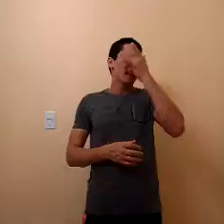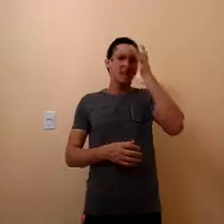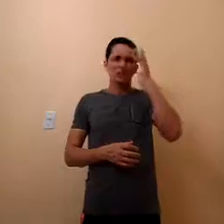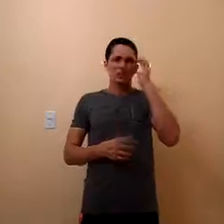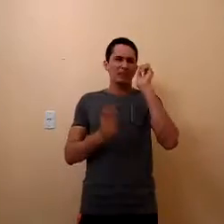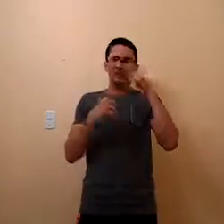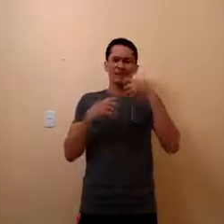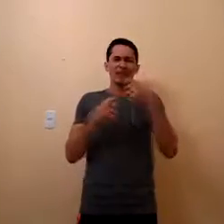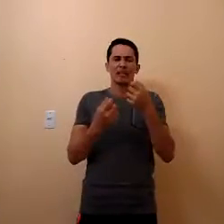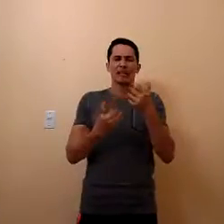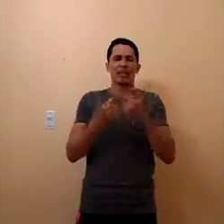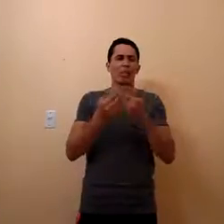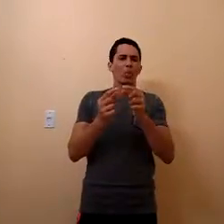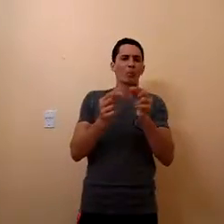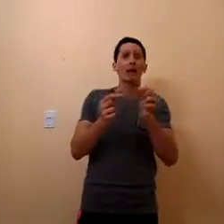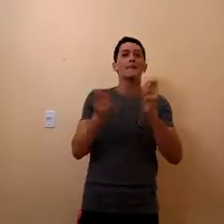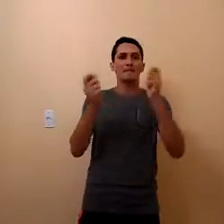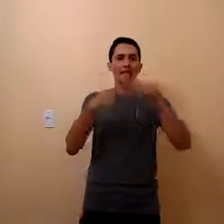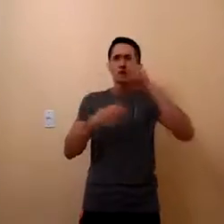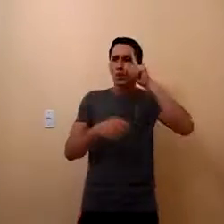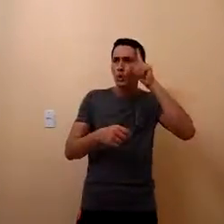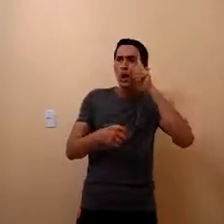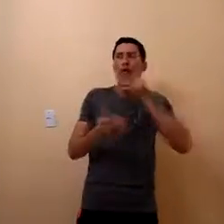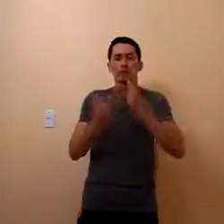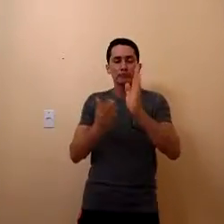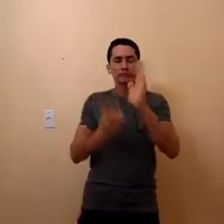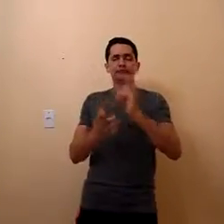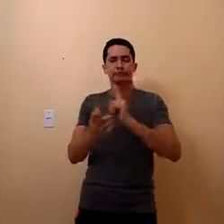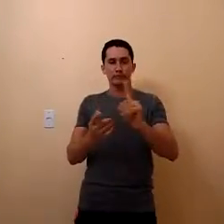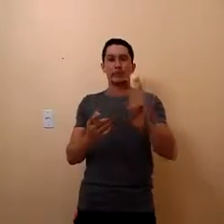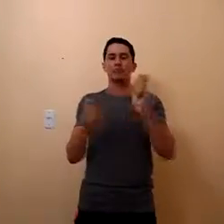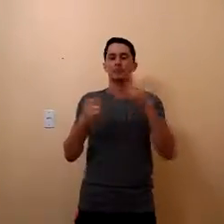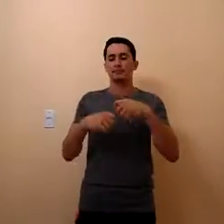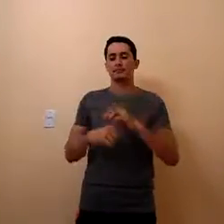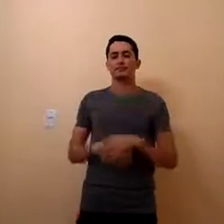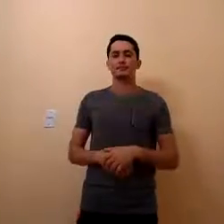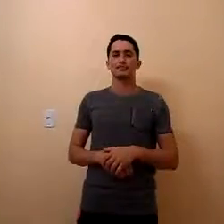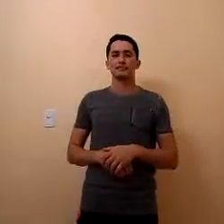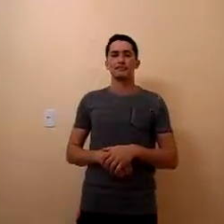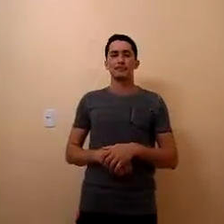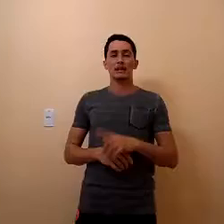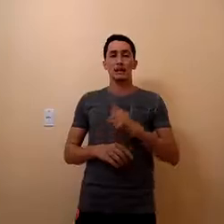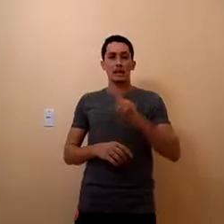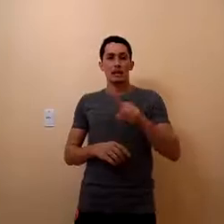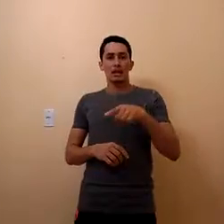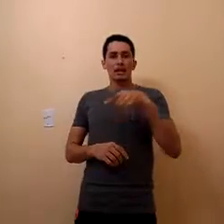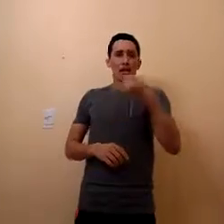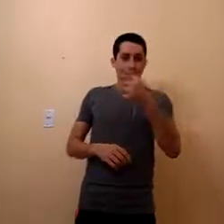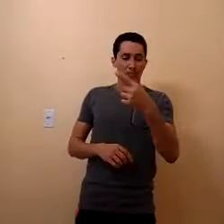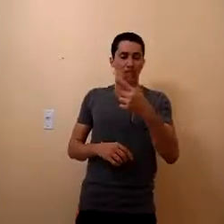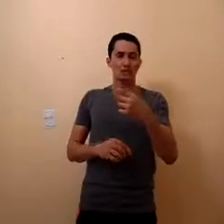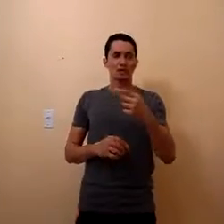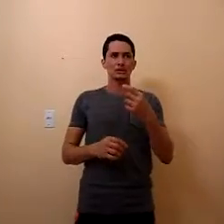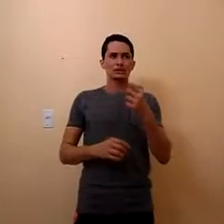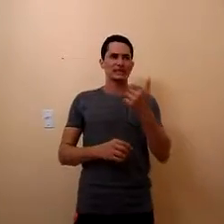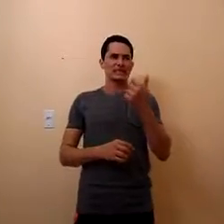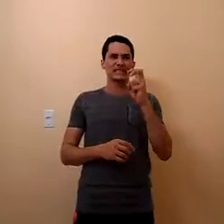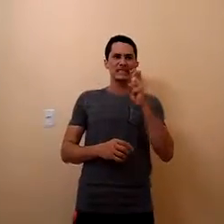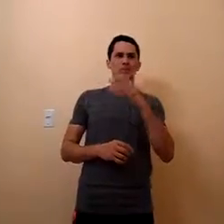não compensa, mas eu que roda muito, compensa. A seguir, o atropelador de 15 pessoas que matou